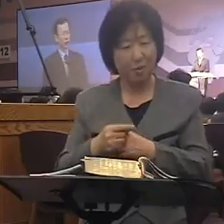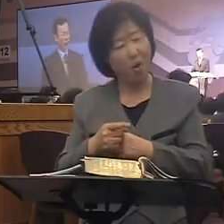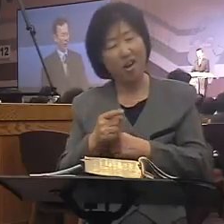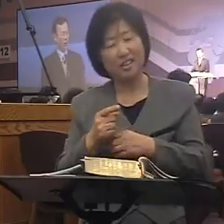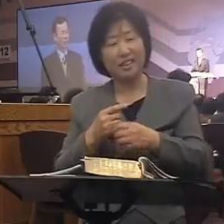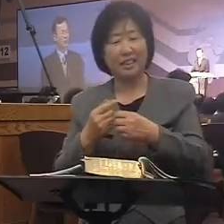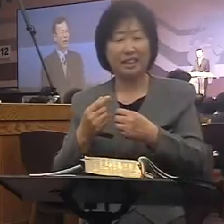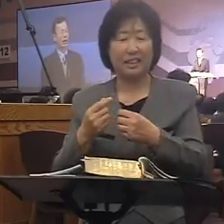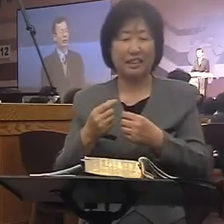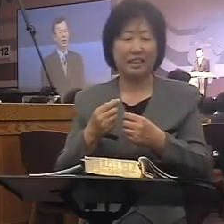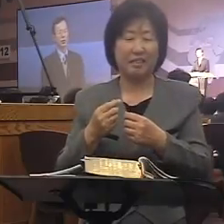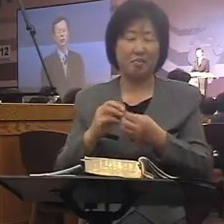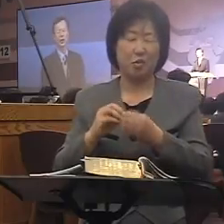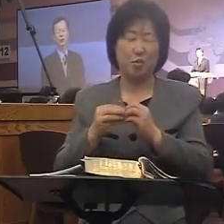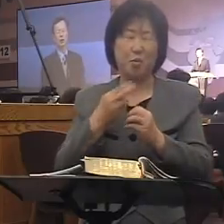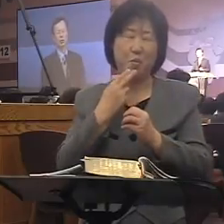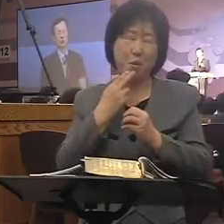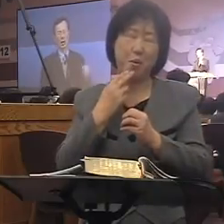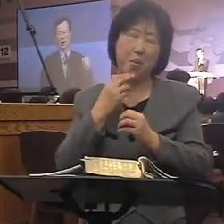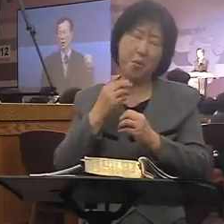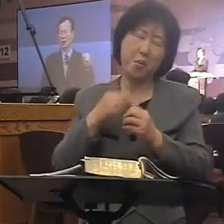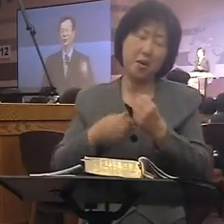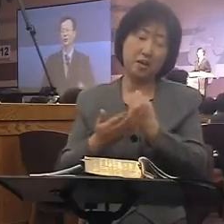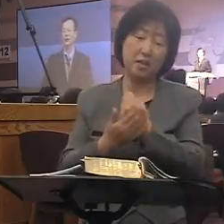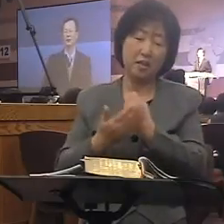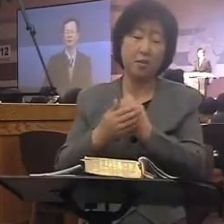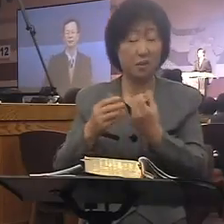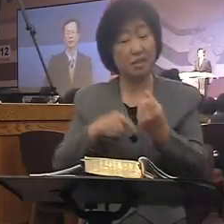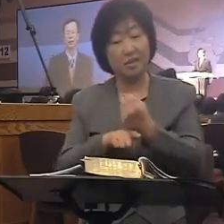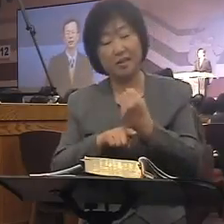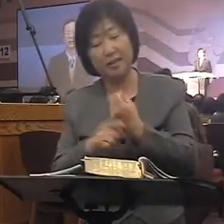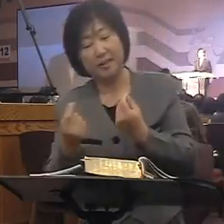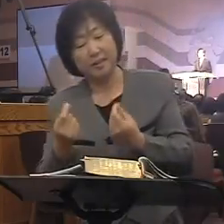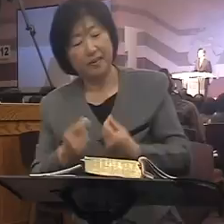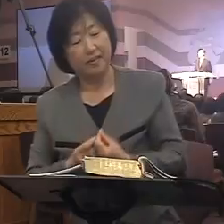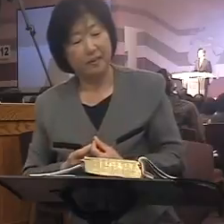여러분 우리 교회처럼 사역이 인텐스하고 막 나가는 교회는